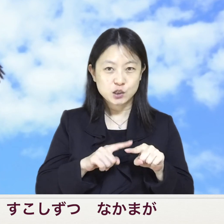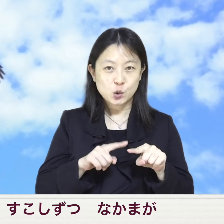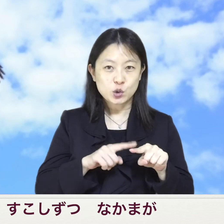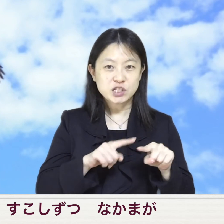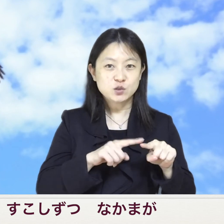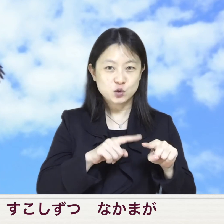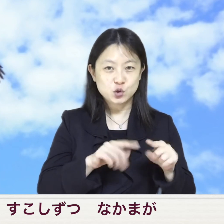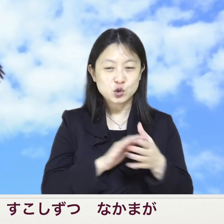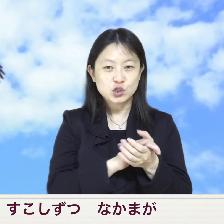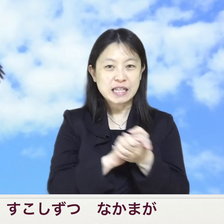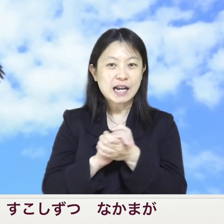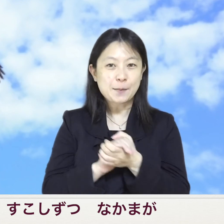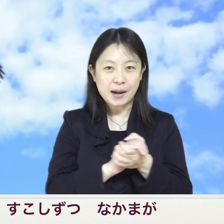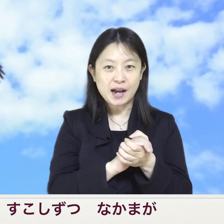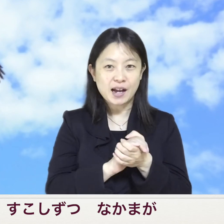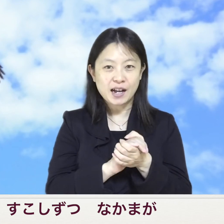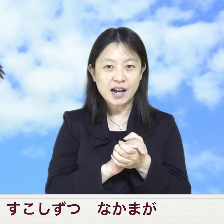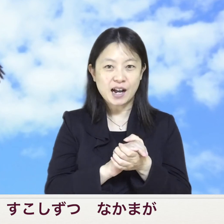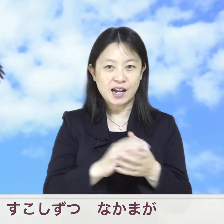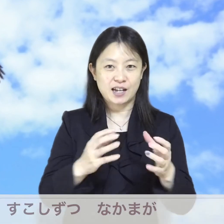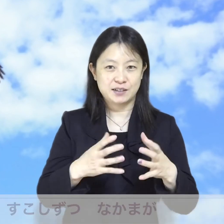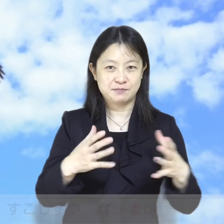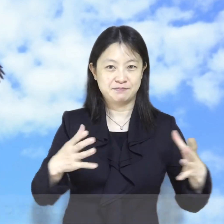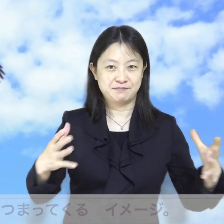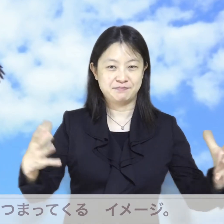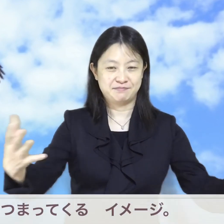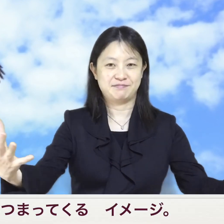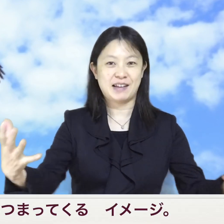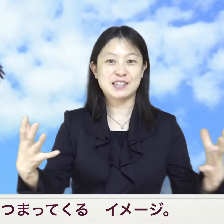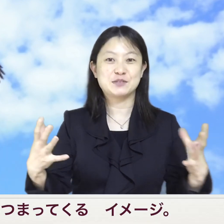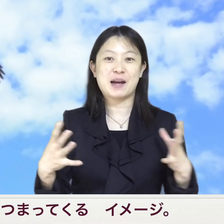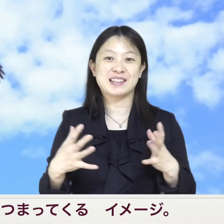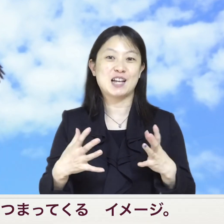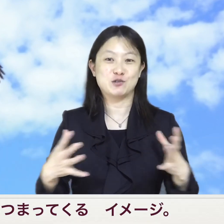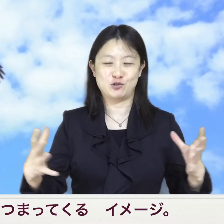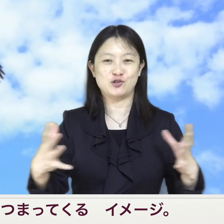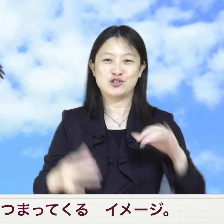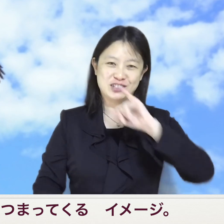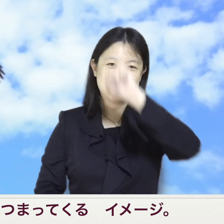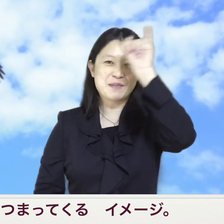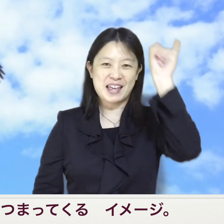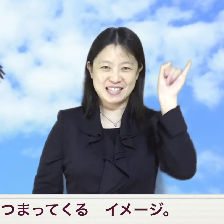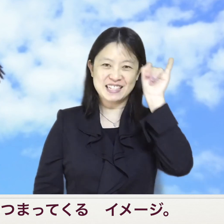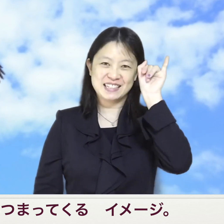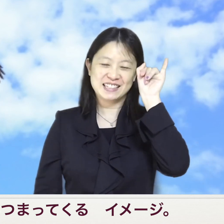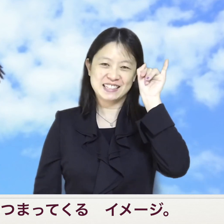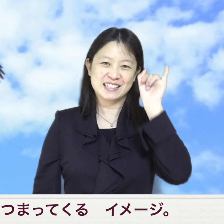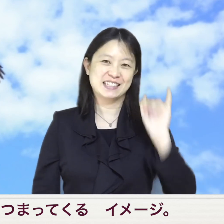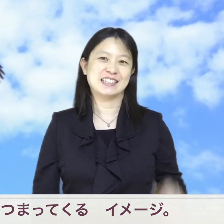少しずつ仲間が集まってくるイメージ。